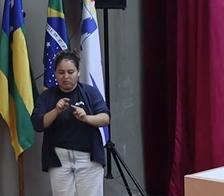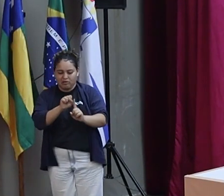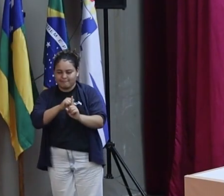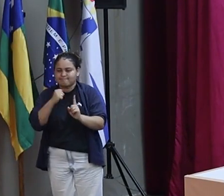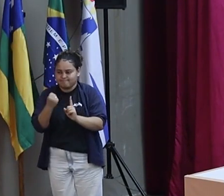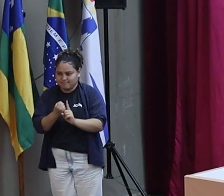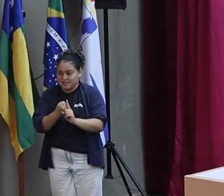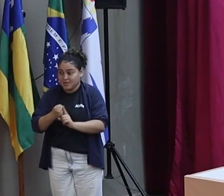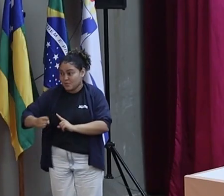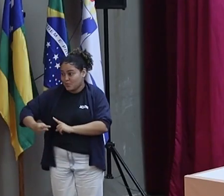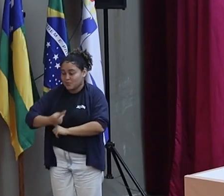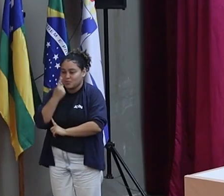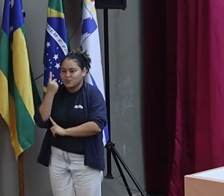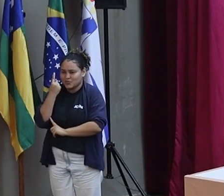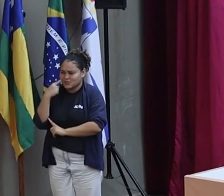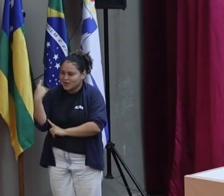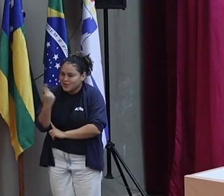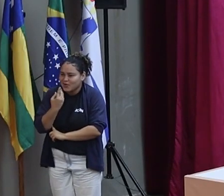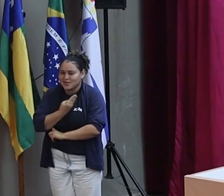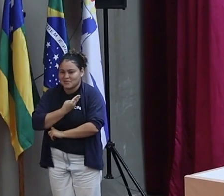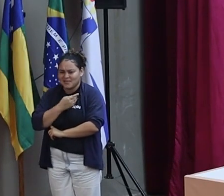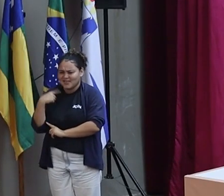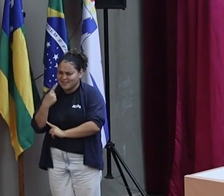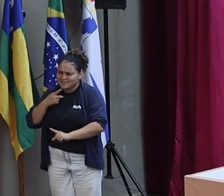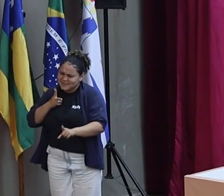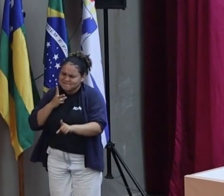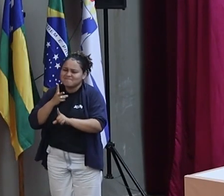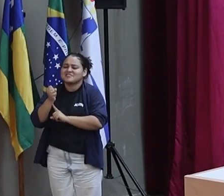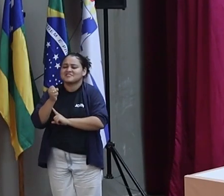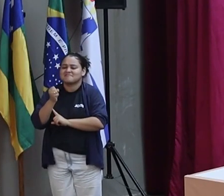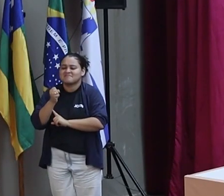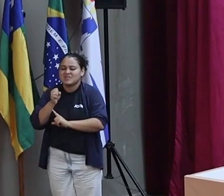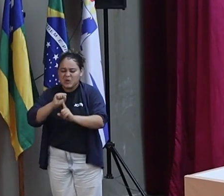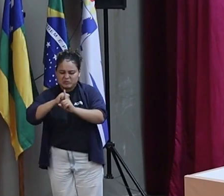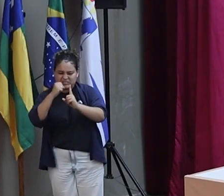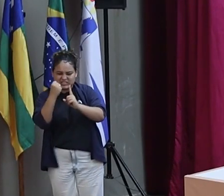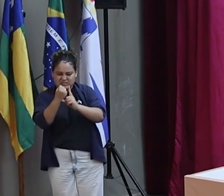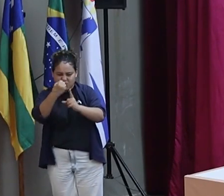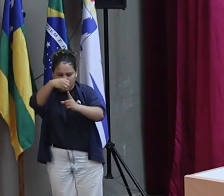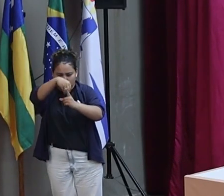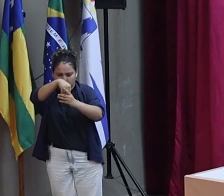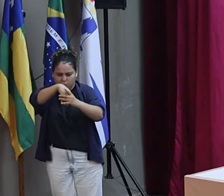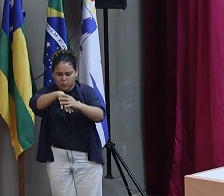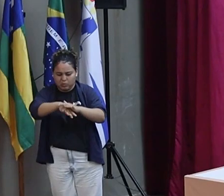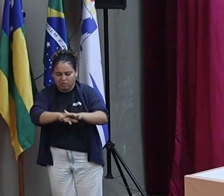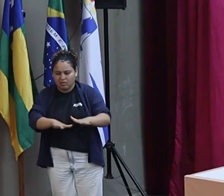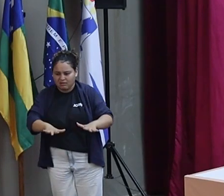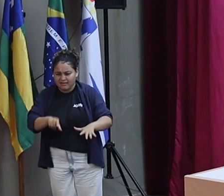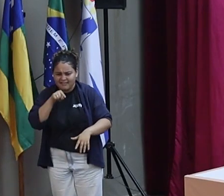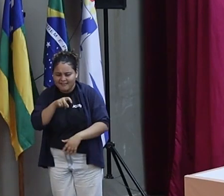uns aos poetas irmãos, e assim venceremos. Mataremos o sistema por dentro, na sua